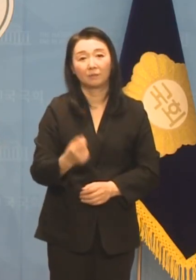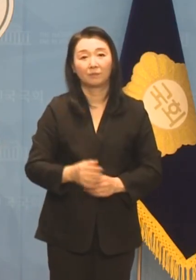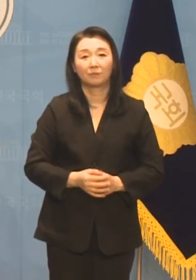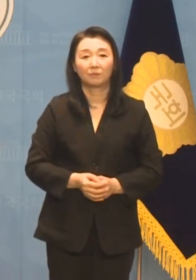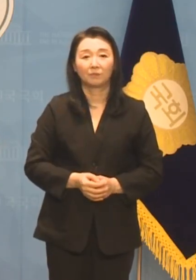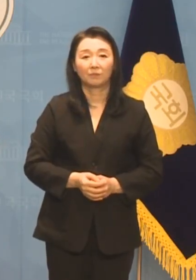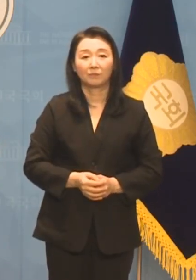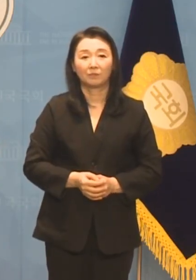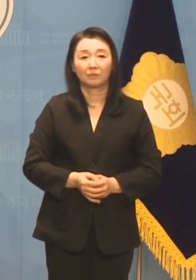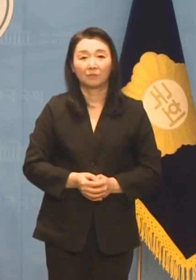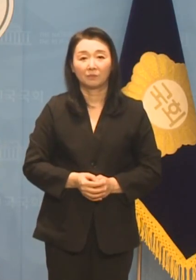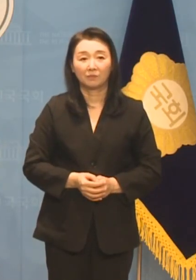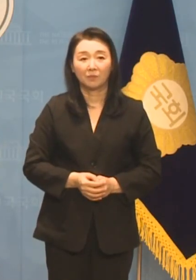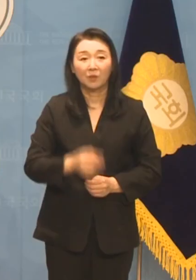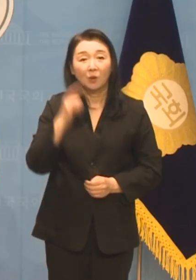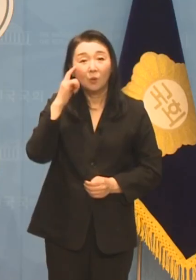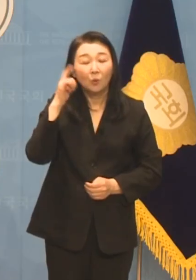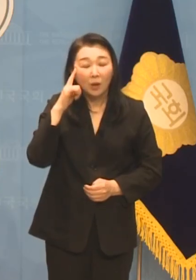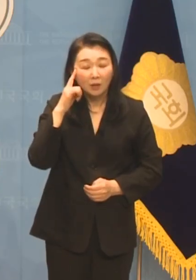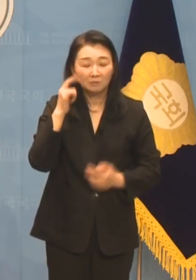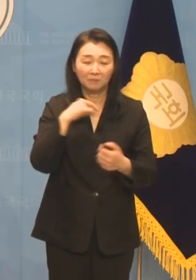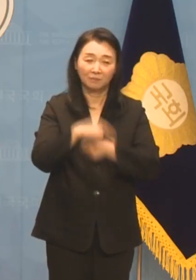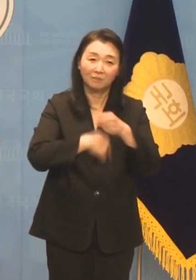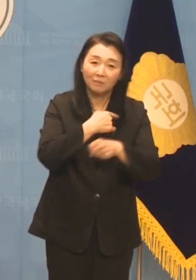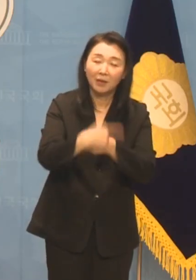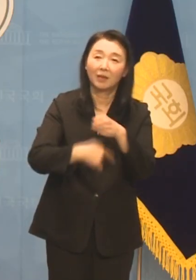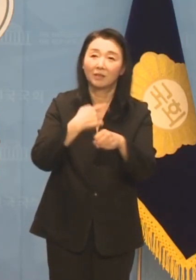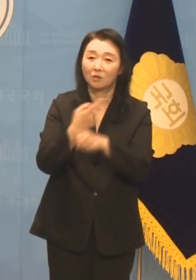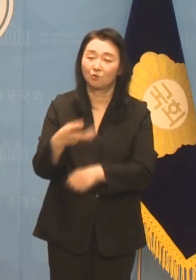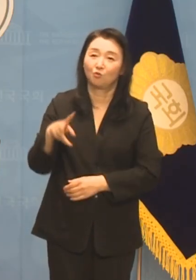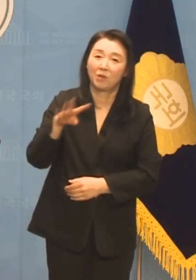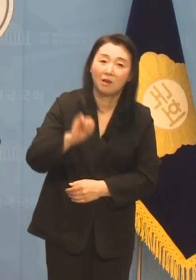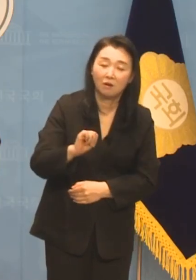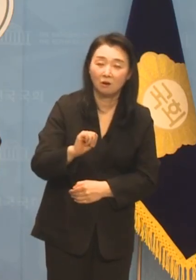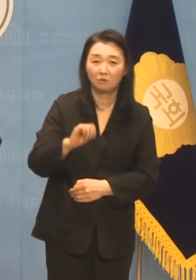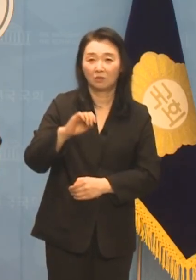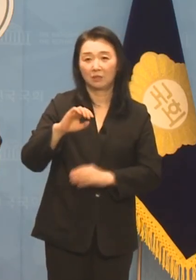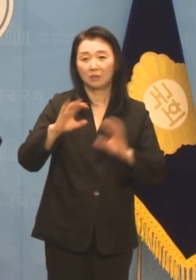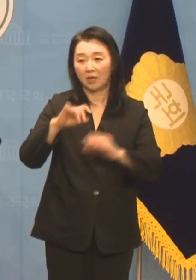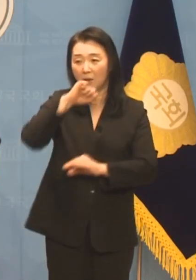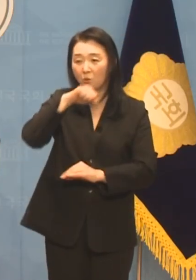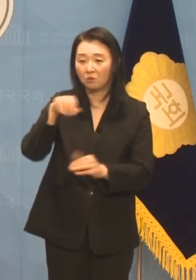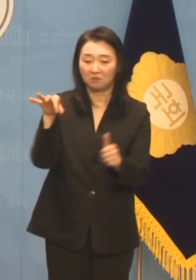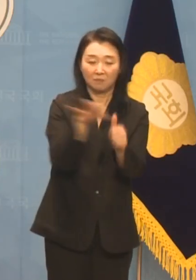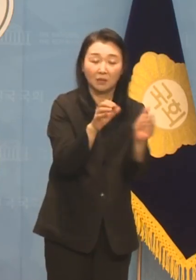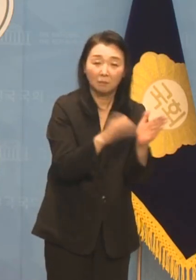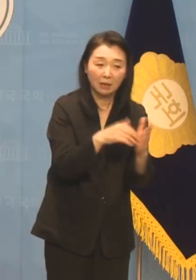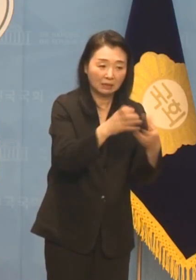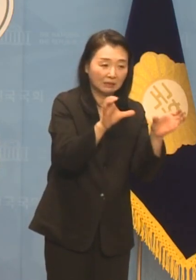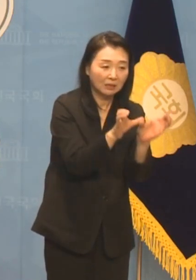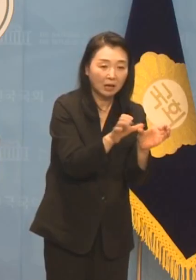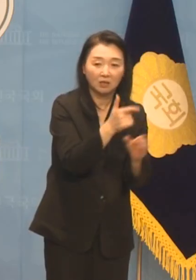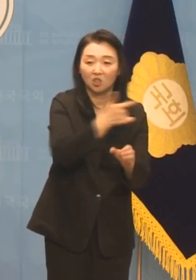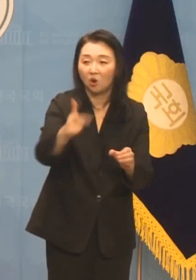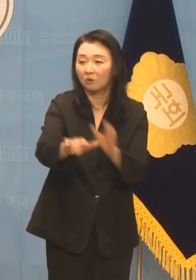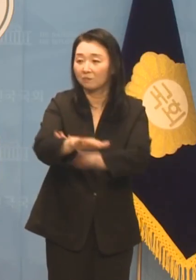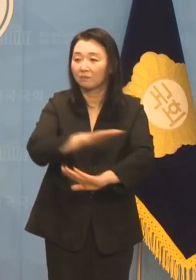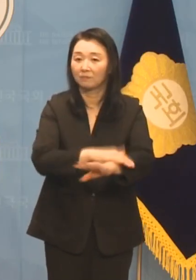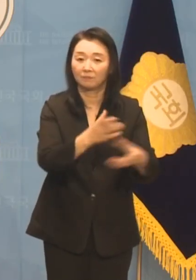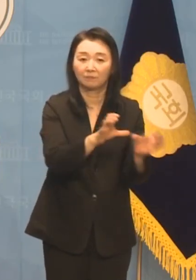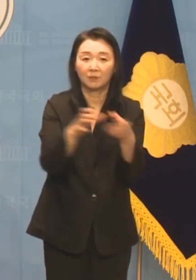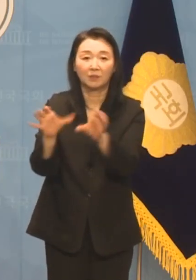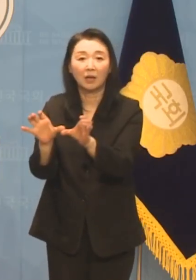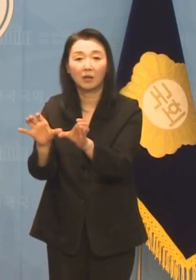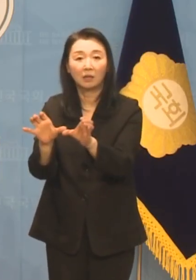아닙니까? 아니 도대체 매년 수백억 원씩의 국고 보조금을 받는 거대 정당들에서 당내